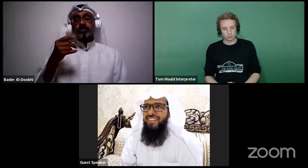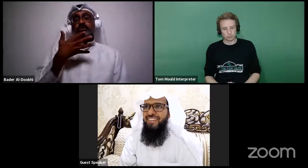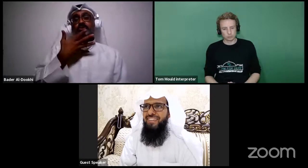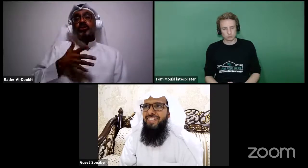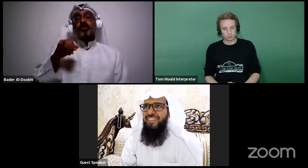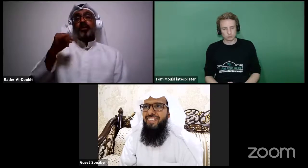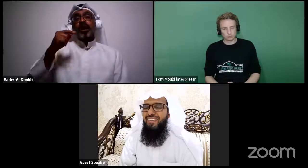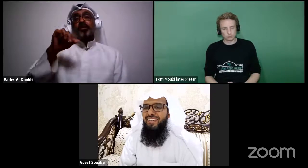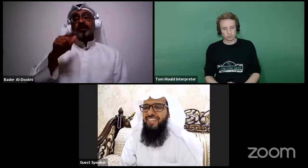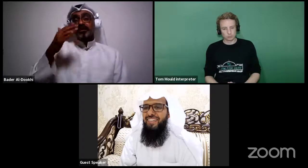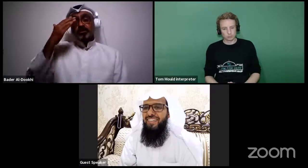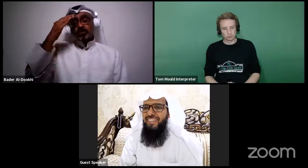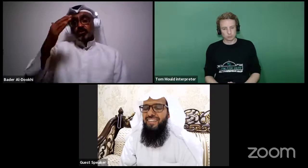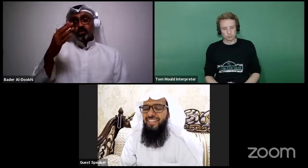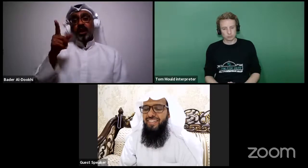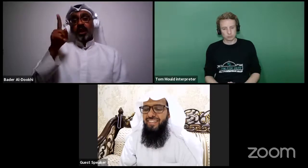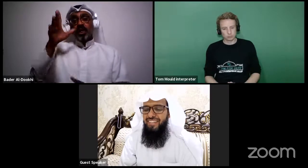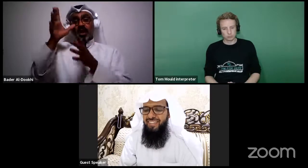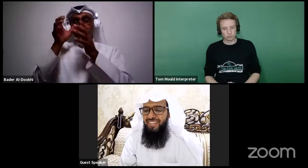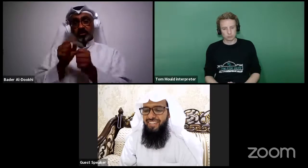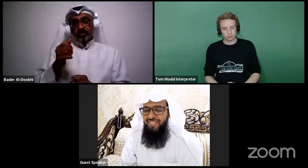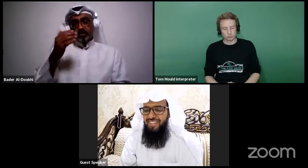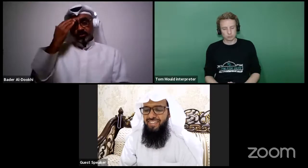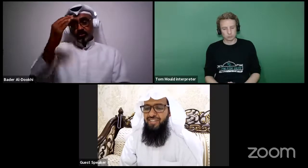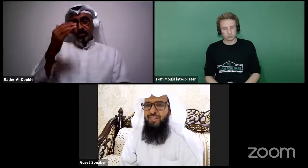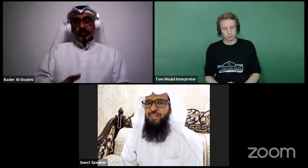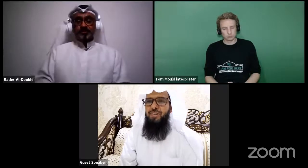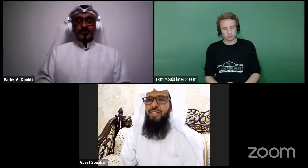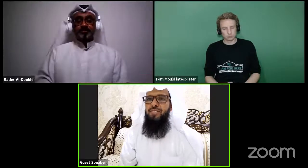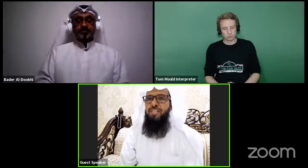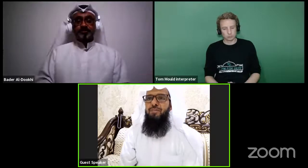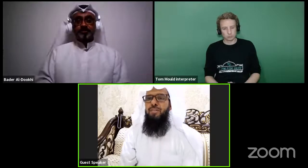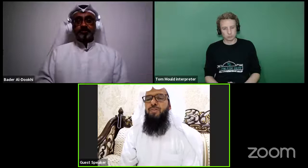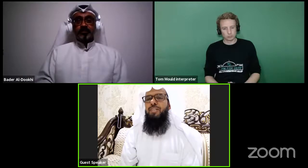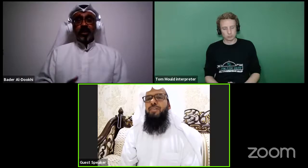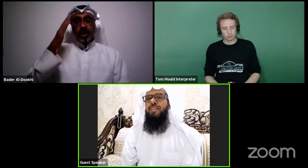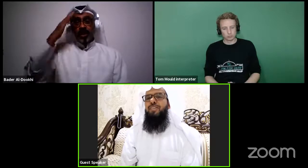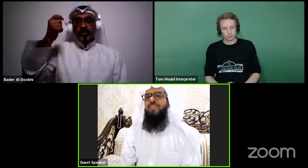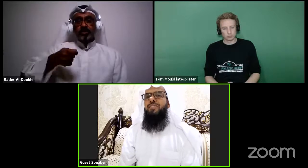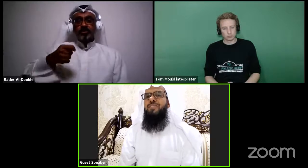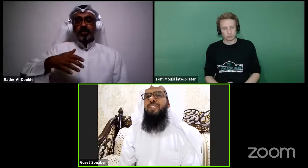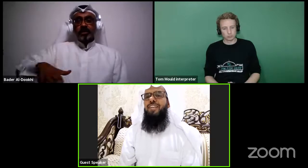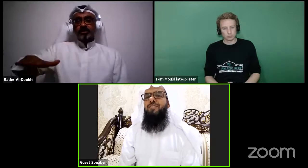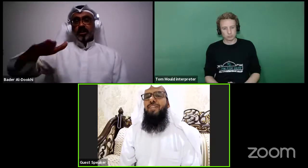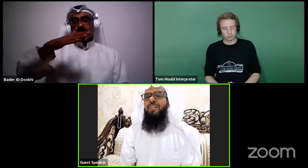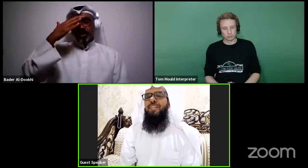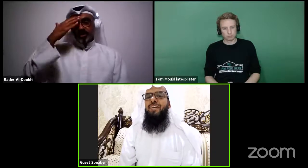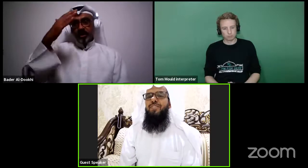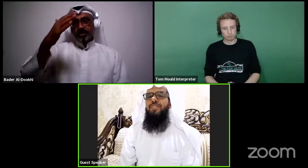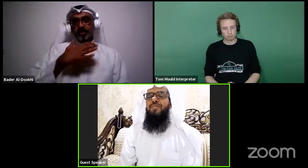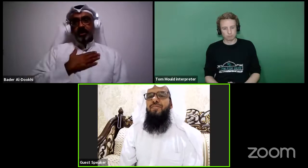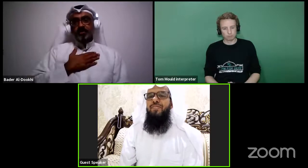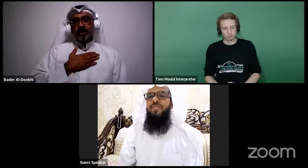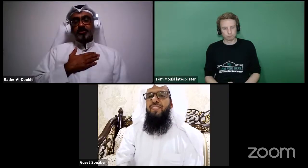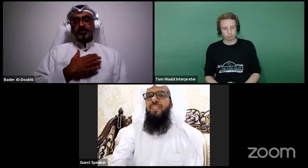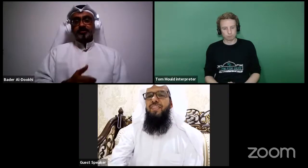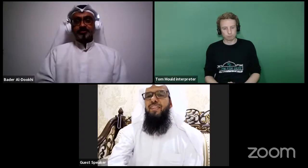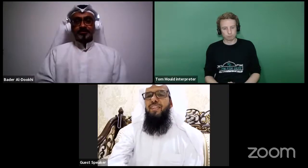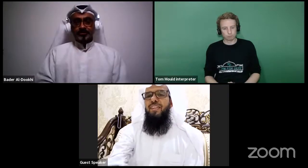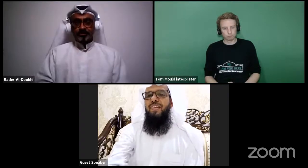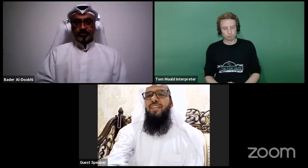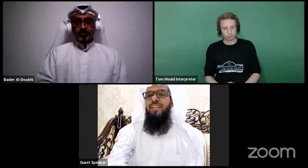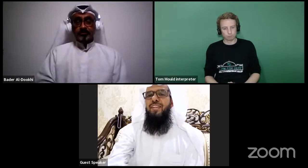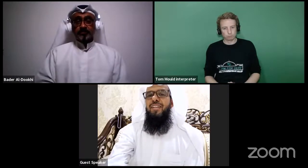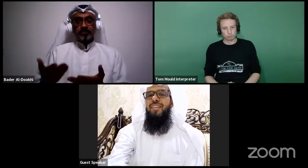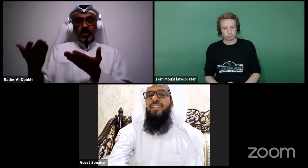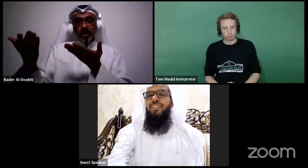خير. الله يحفظكم ويبارك فيكم. السلام عليكم. والسلام عليكم ورحمة الله وبركاته. السلام الله وبركاته. حياكم الله